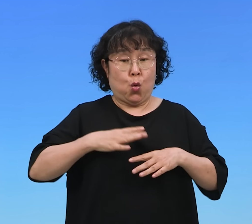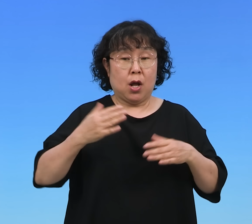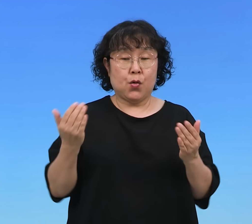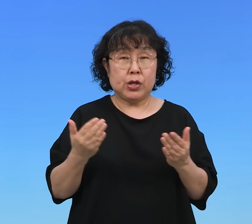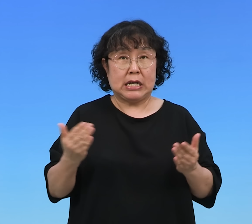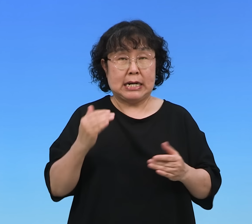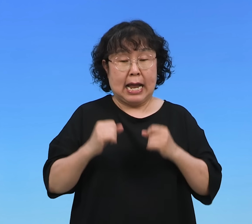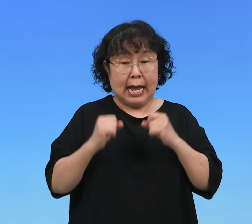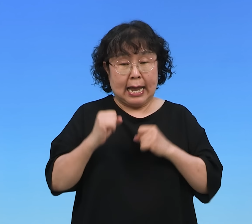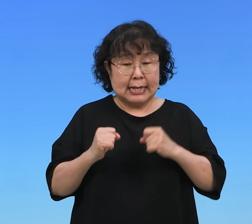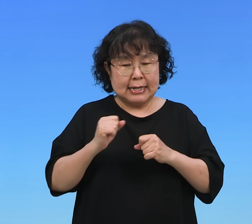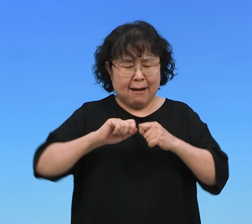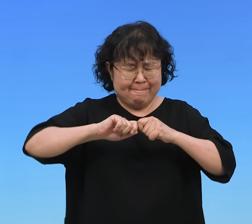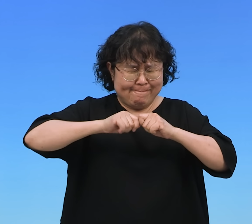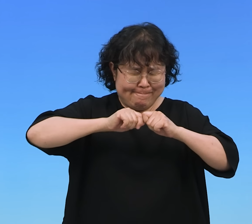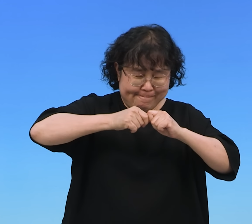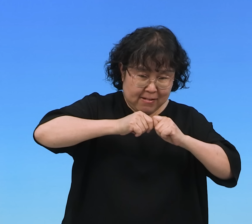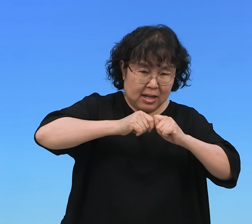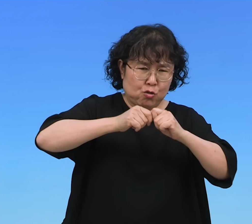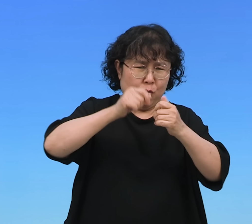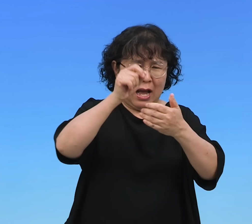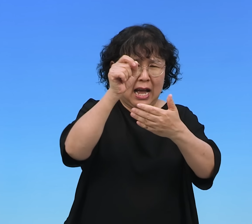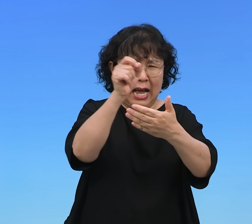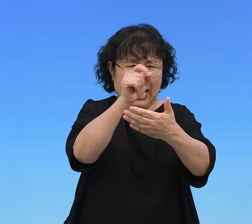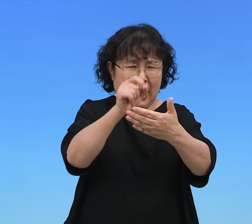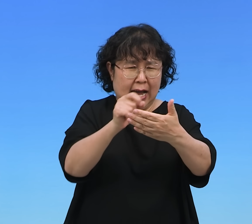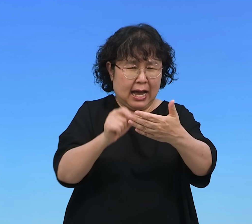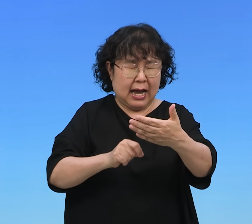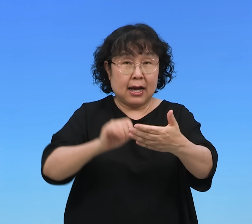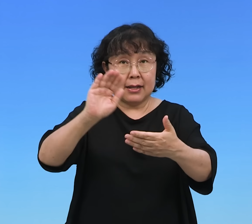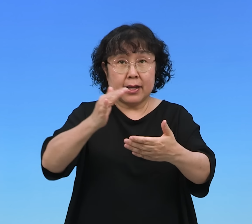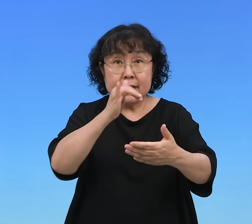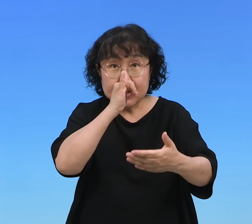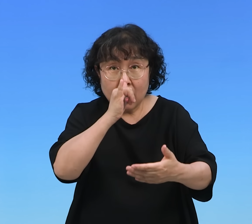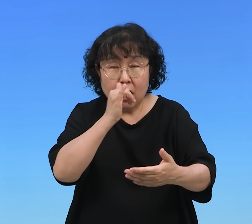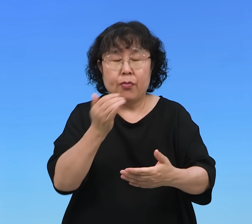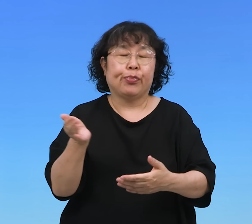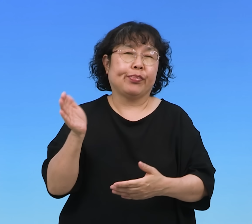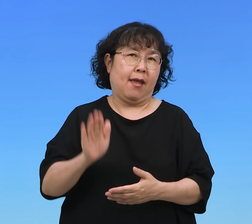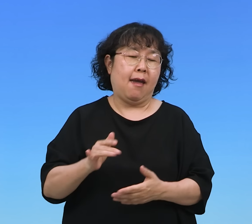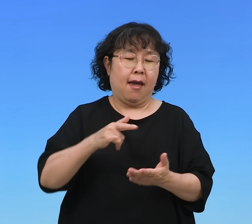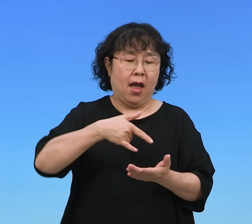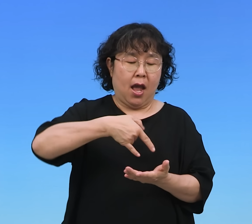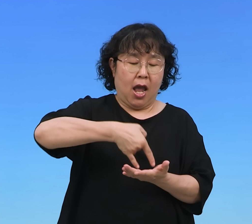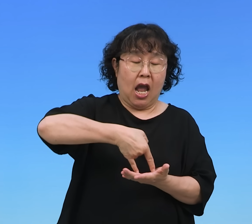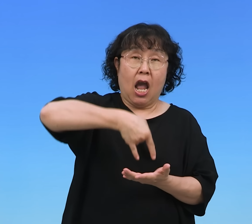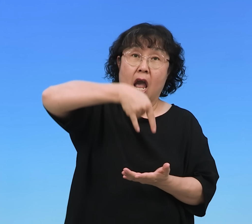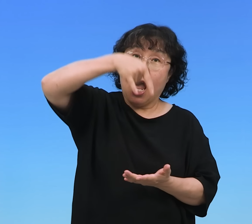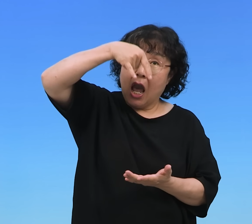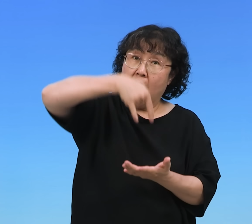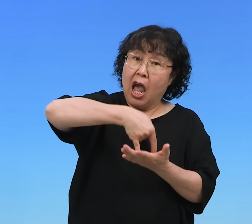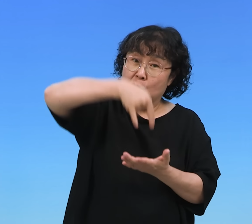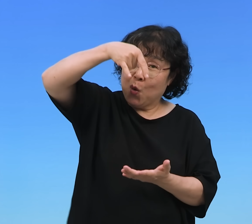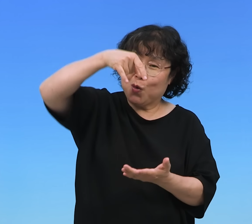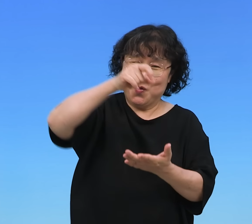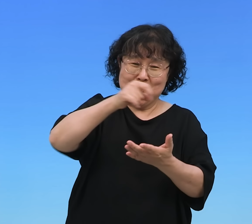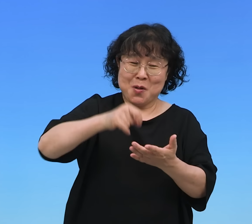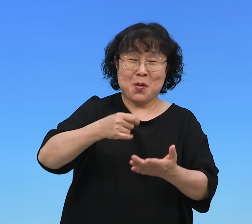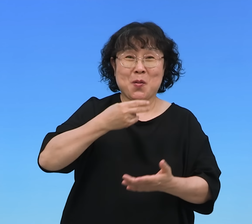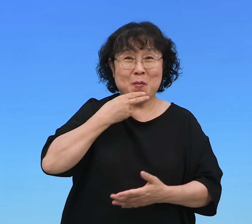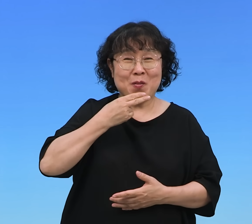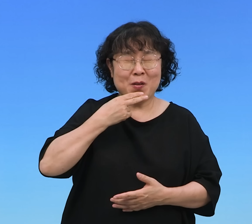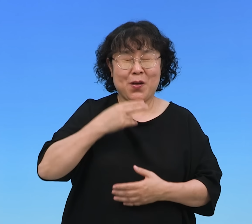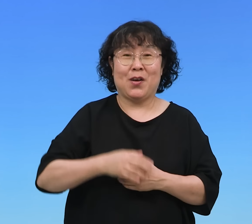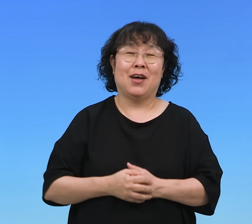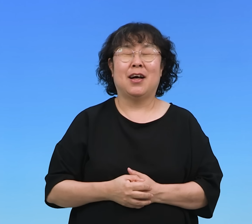일을 행했는지 자세하게 그 내용이 기록되어 있는데 여기에 반해서 에녹에 대해서는 기록이 없습니다. 에녹에